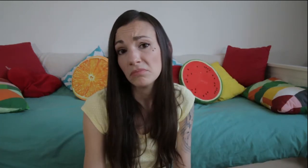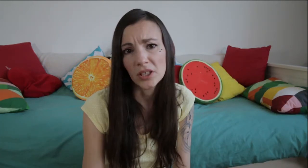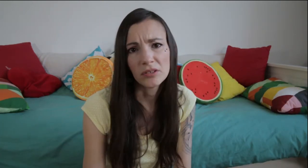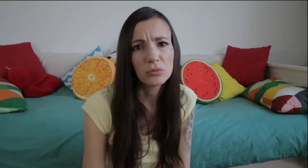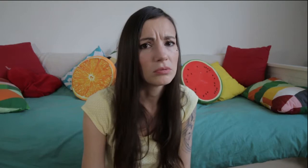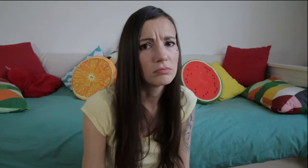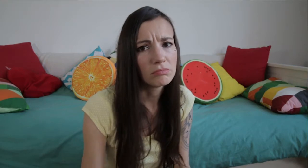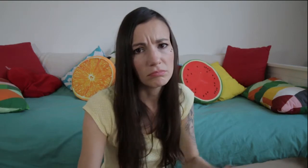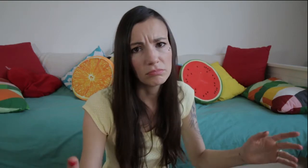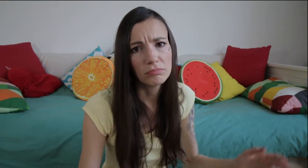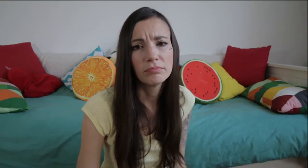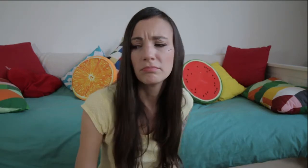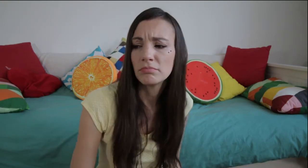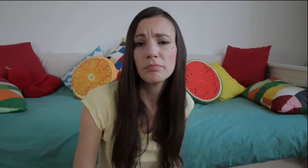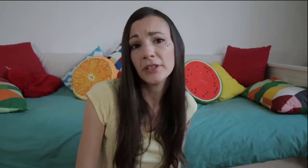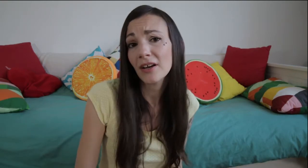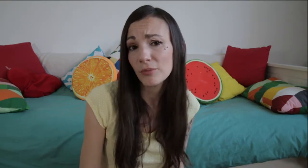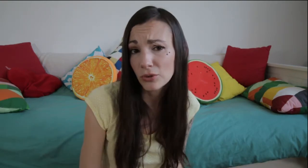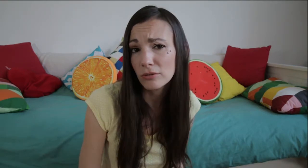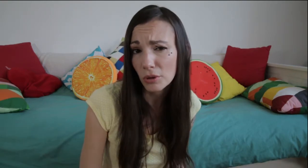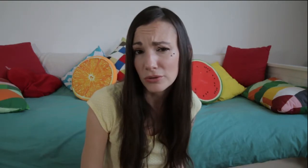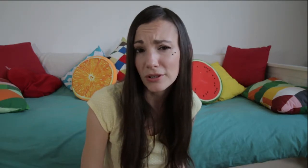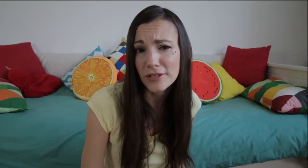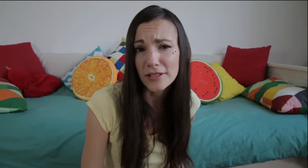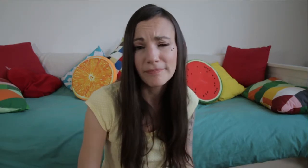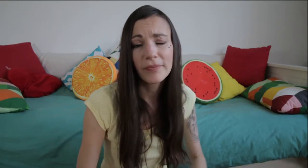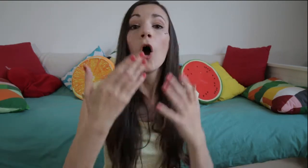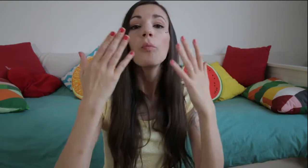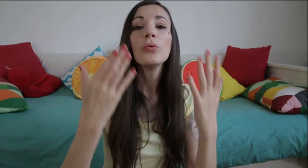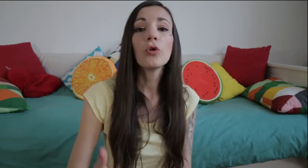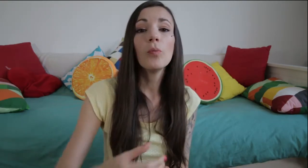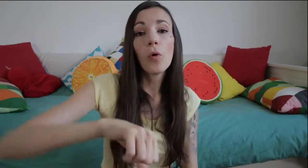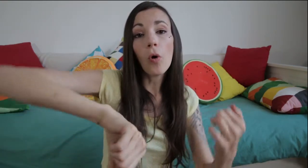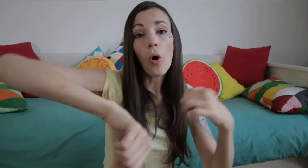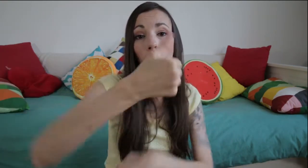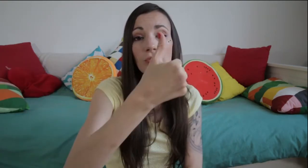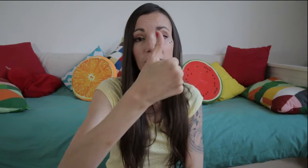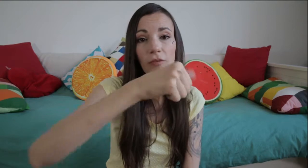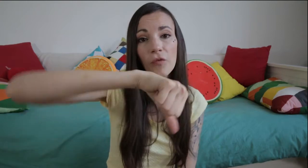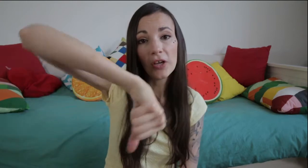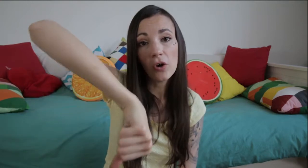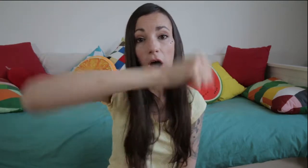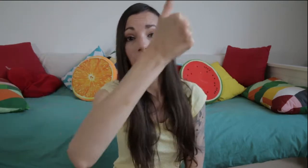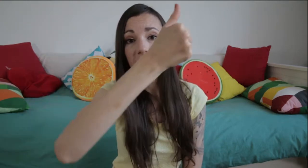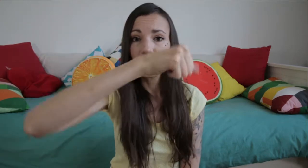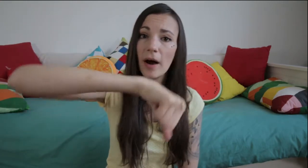Ouais, good. Manière comme une autre de retenir le signe. Pour le mot 11, on fait le 1 qui part en